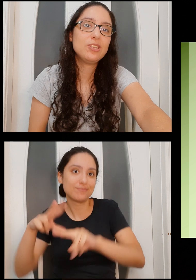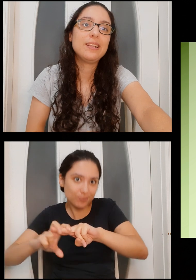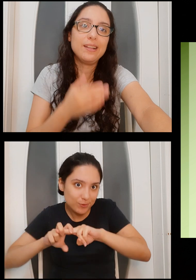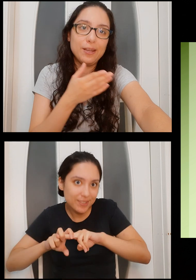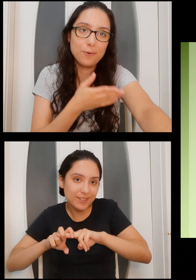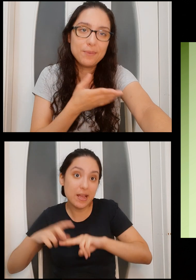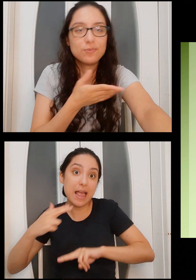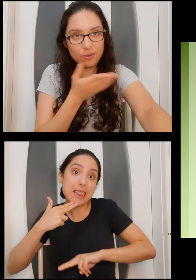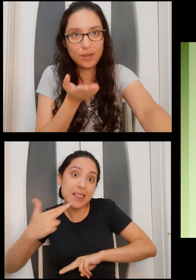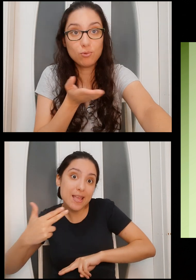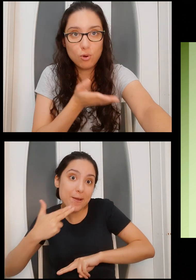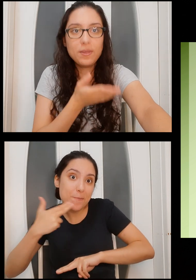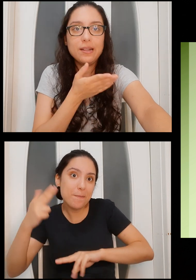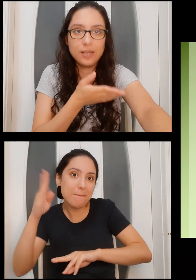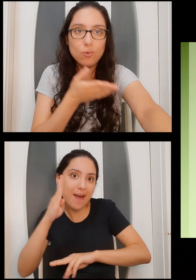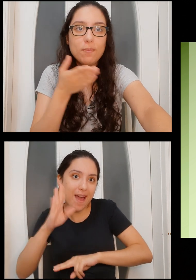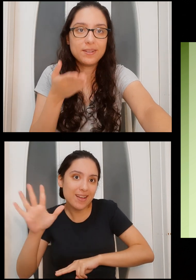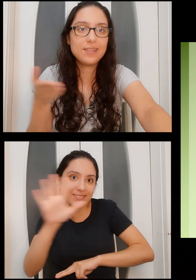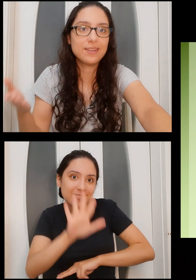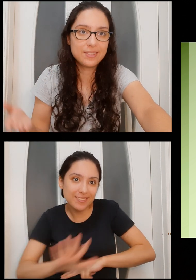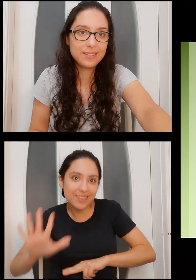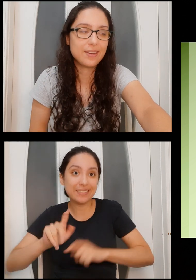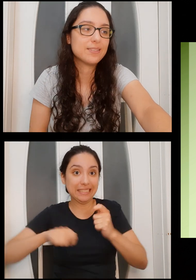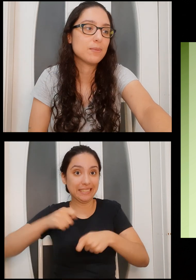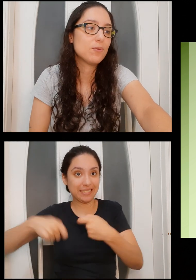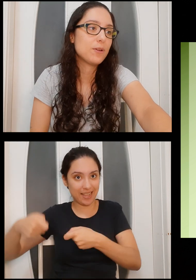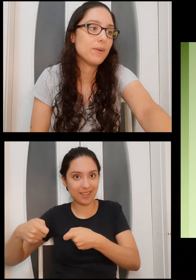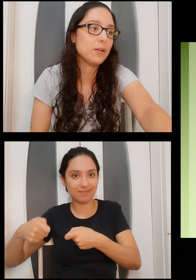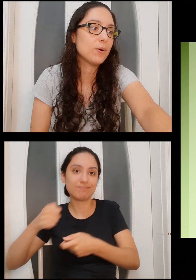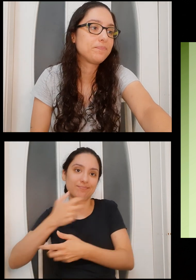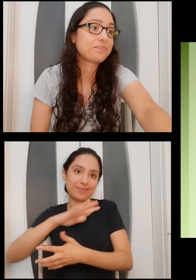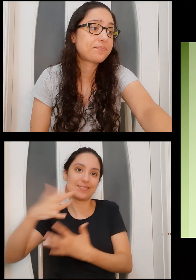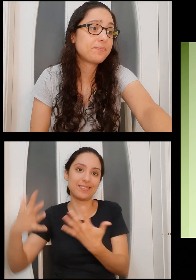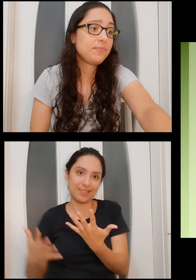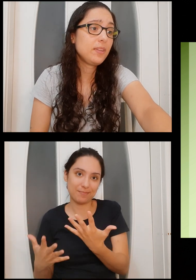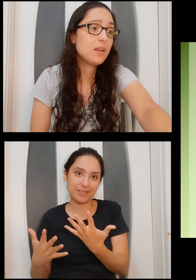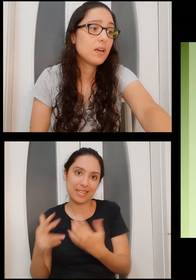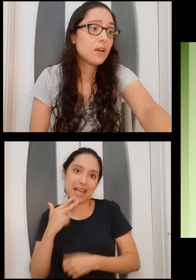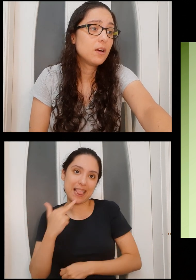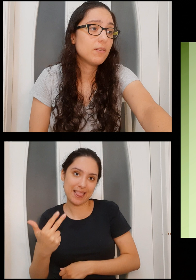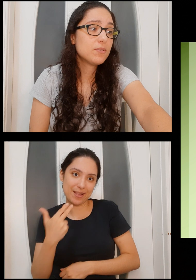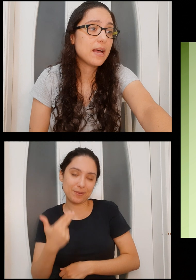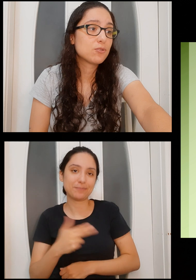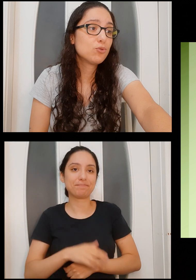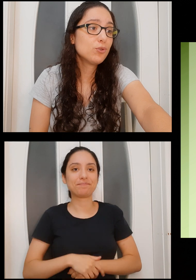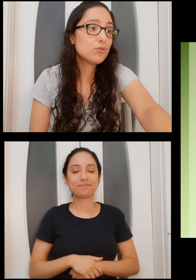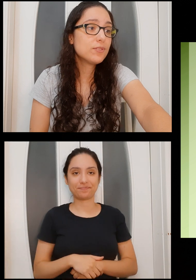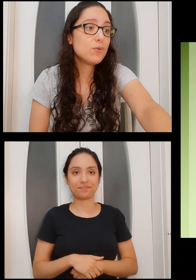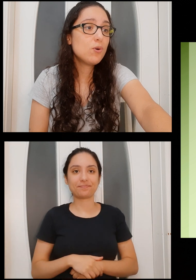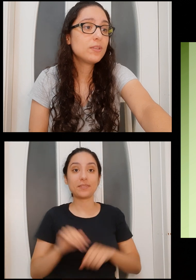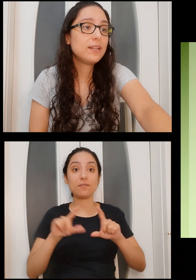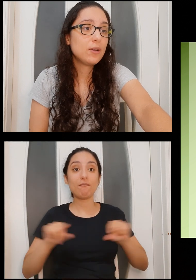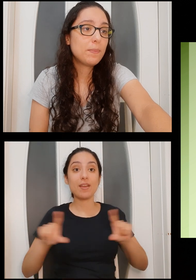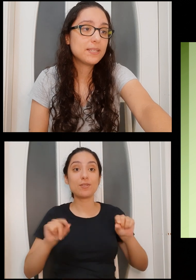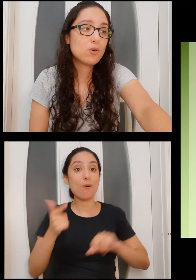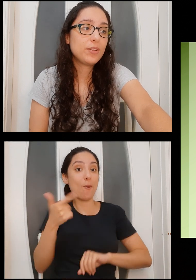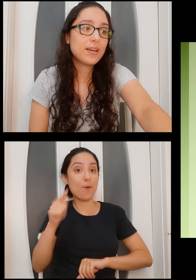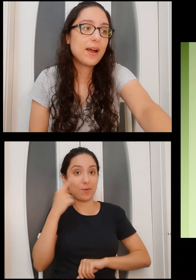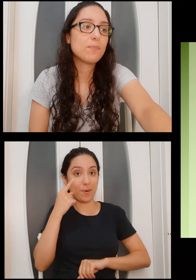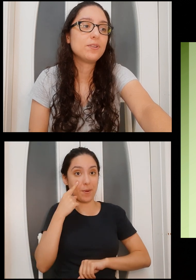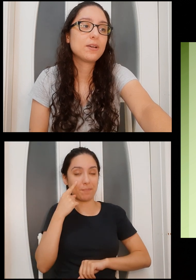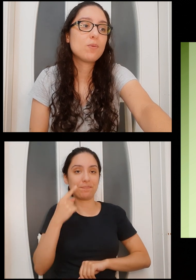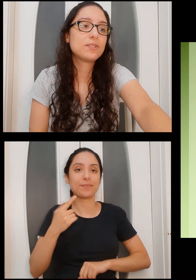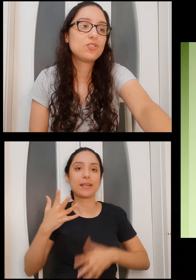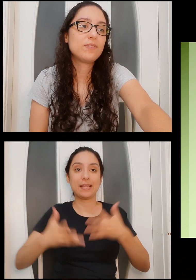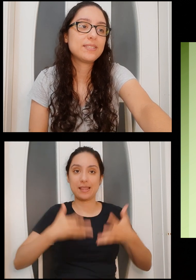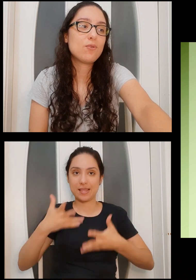gente chama de língua, tanto é que o nome é Língua Brasileira de Sinais, tá bom? É uma língua. Vamos lá. Surdos usam outra língua para se